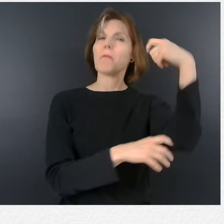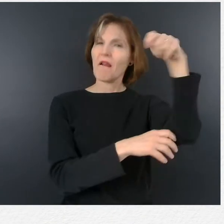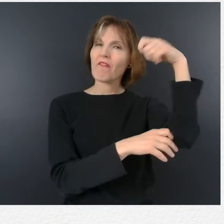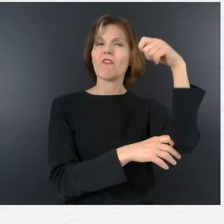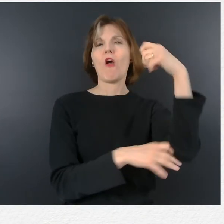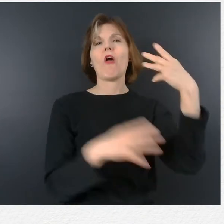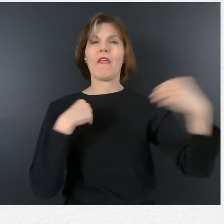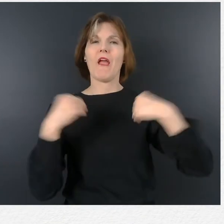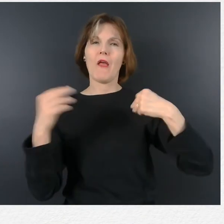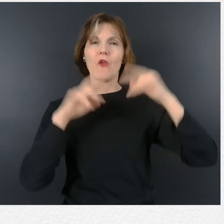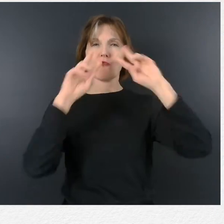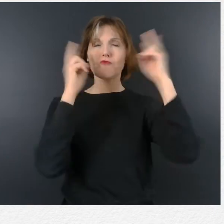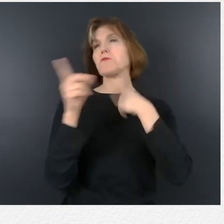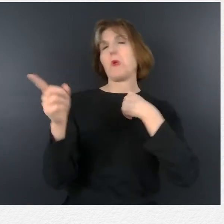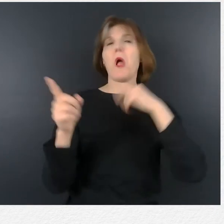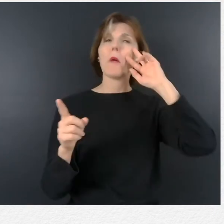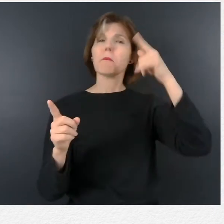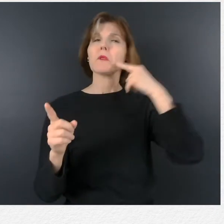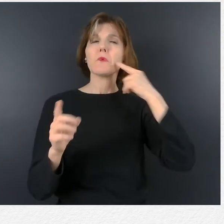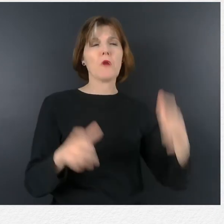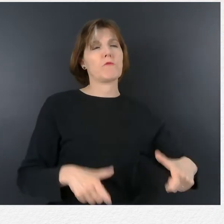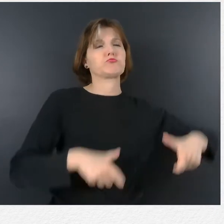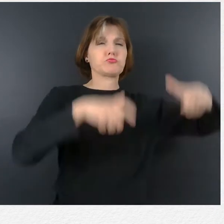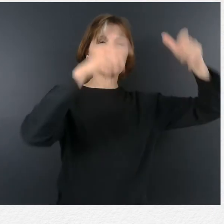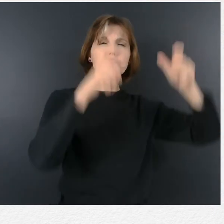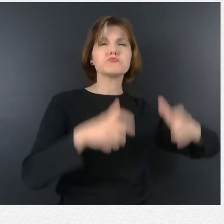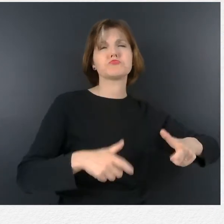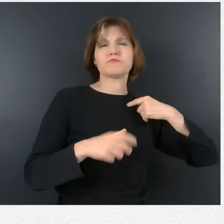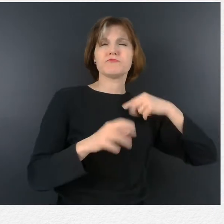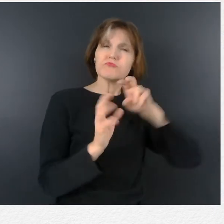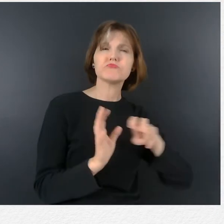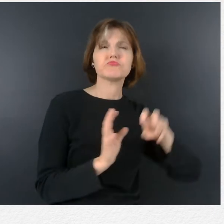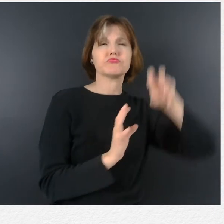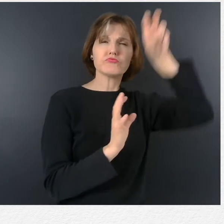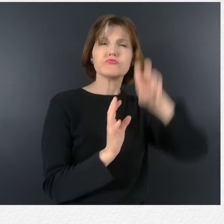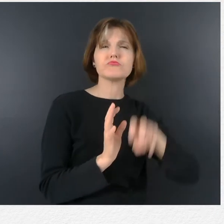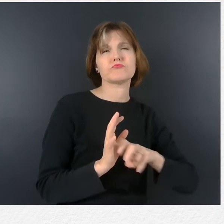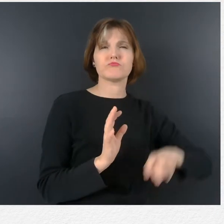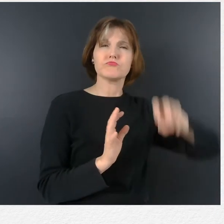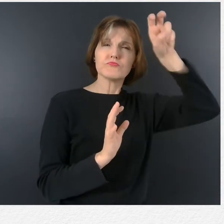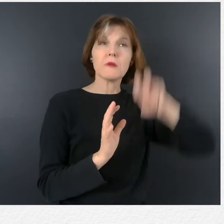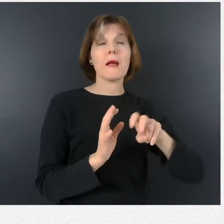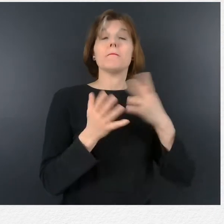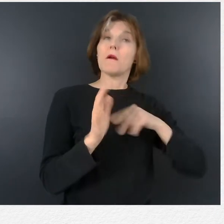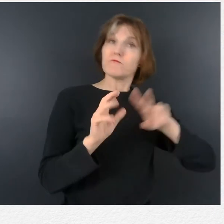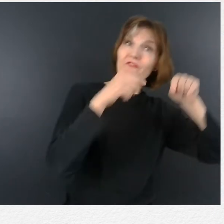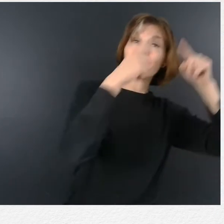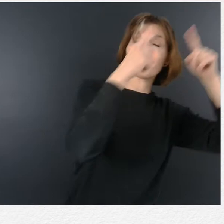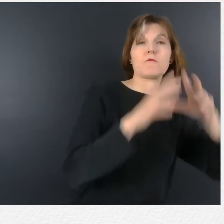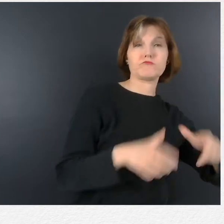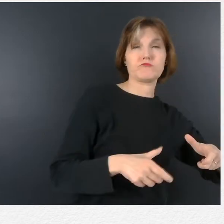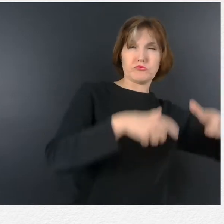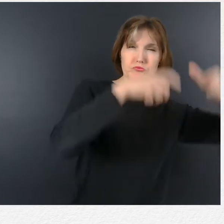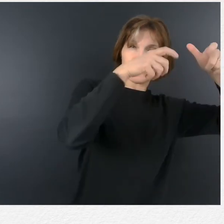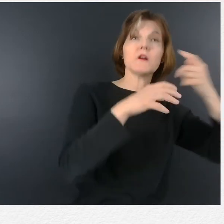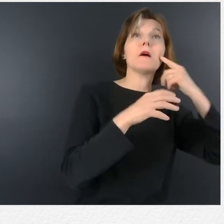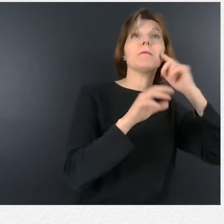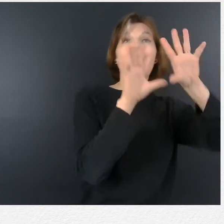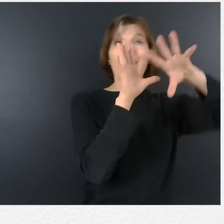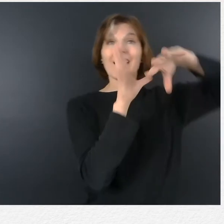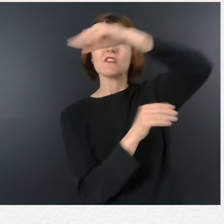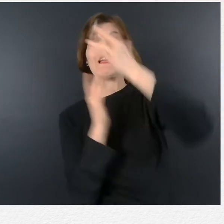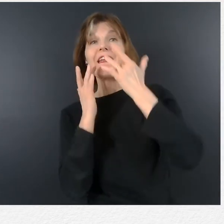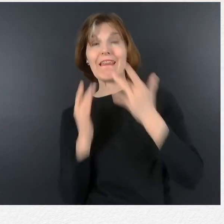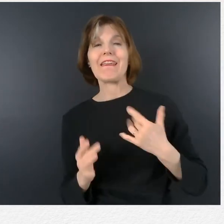prenant l'ascenseur. Par contre, quand il quittait son bureau, il descendait par les escaliers histoire de faire un